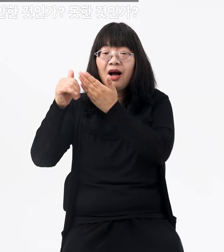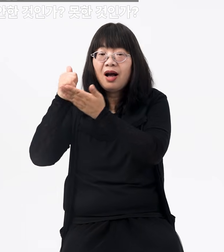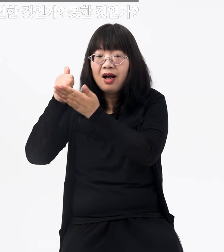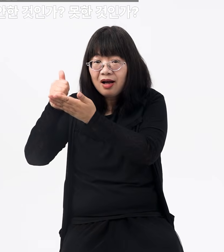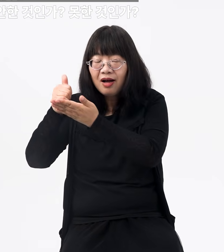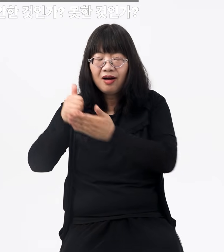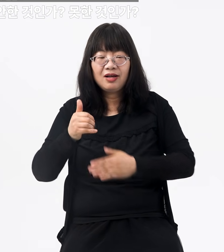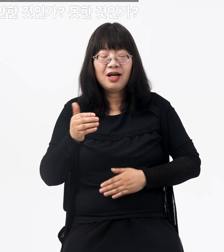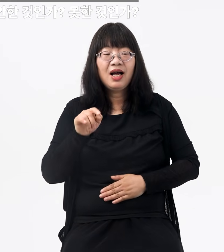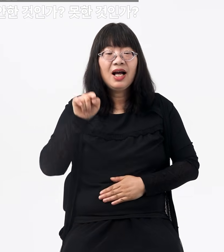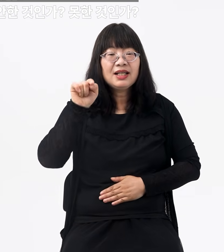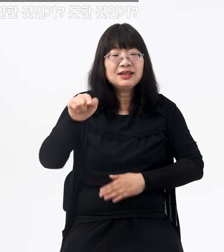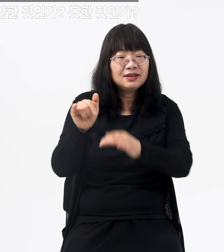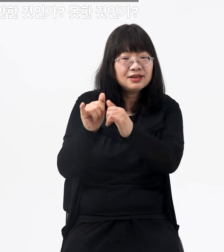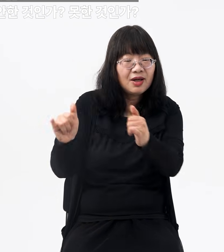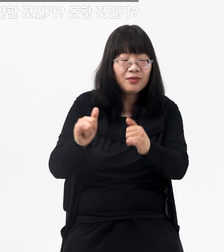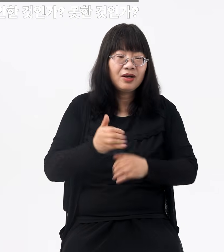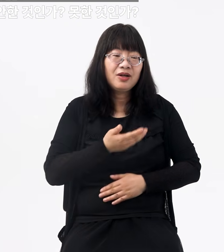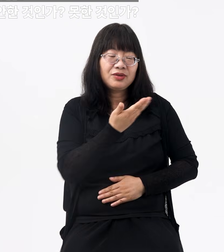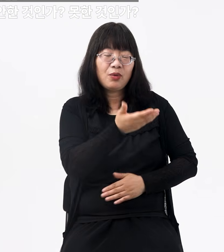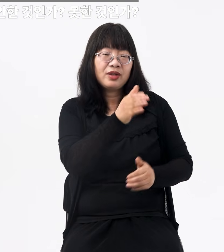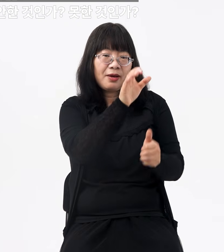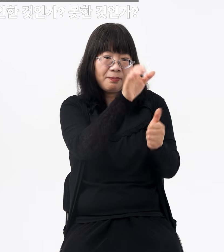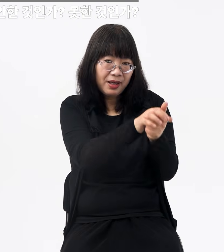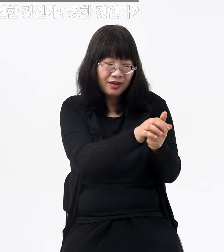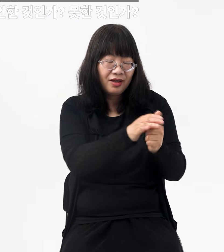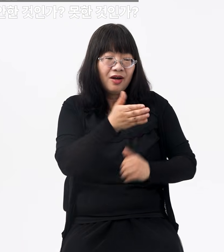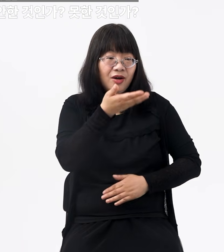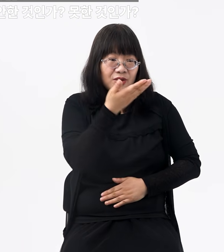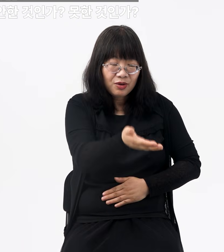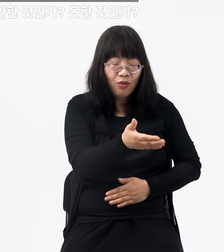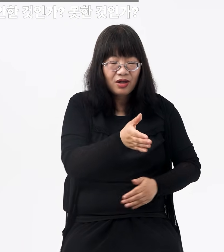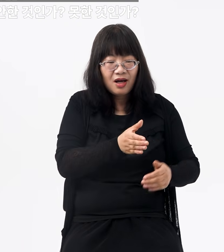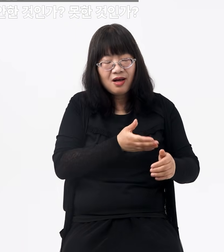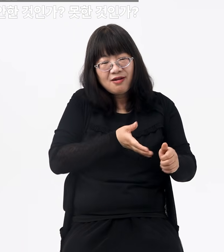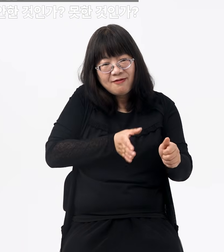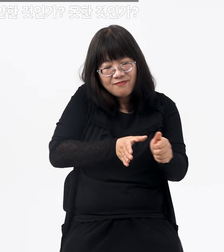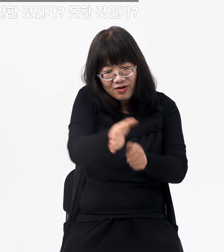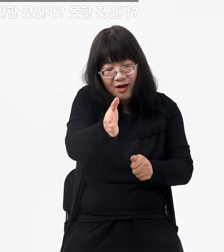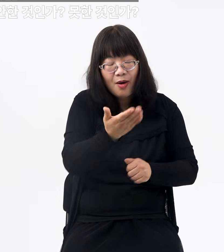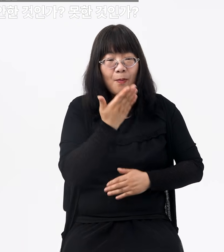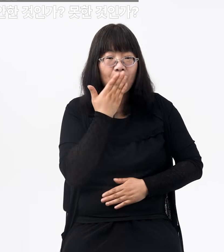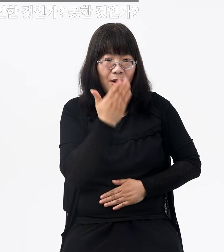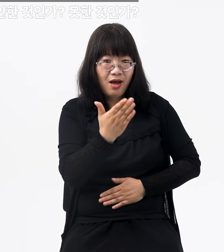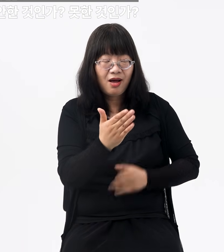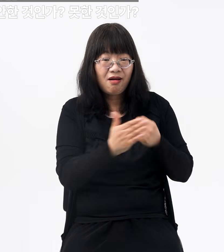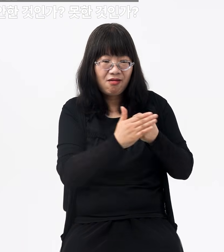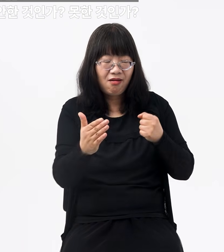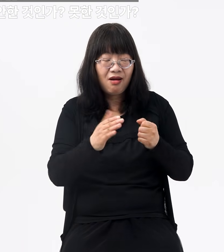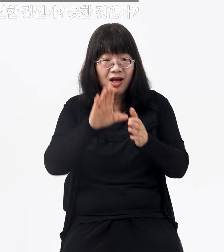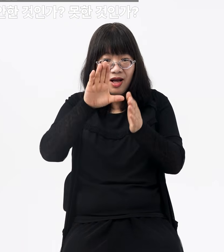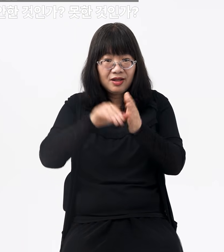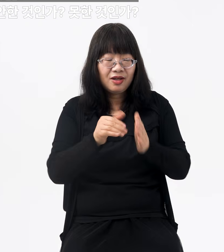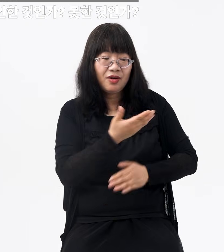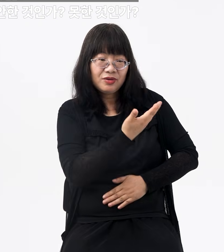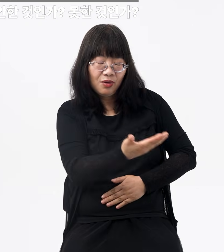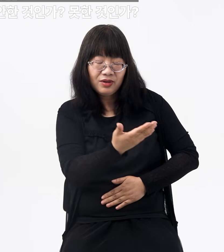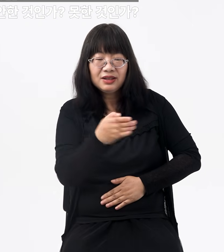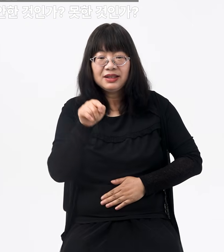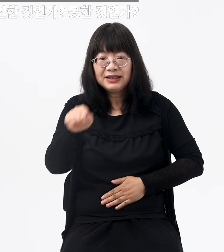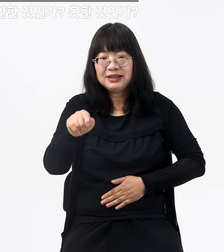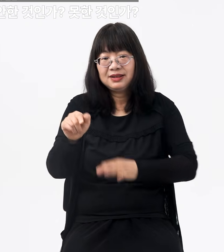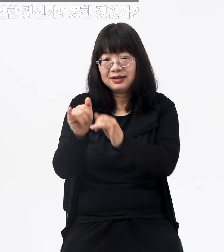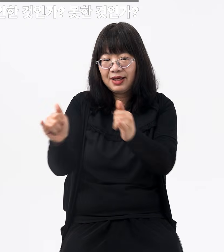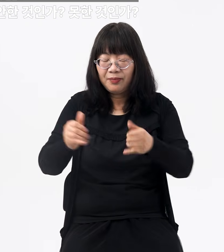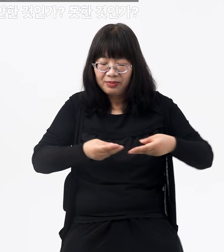그들을 네게 넘겨 네게 치게 하시리니 그때 너는 그들을 진명할